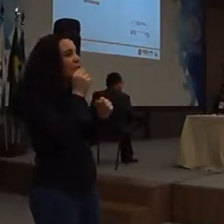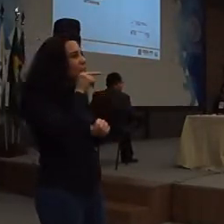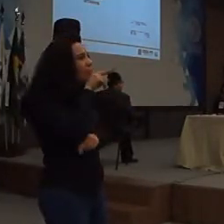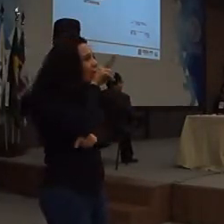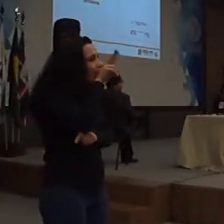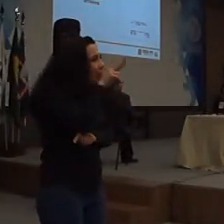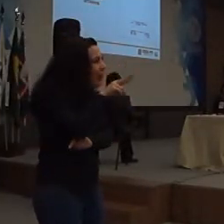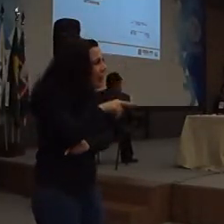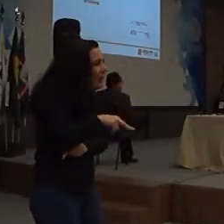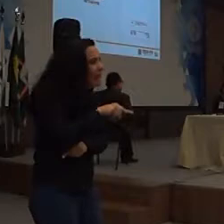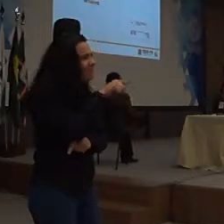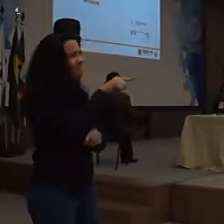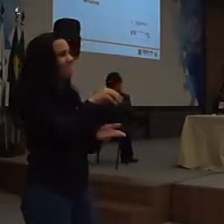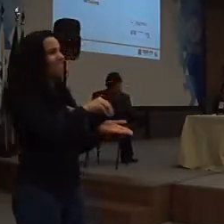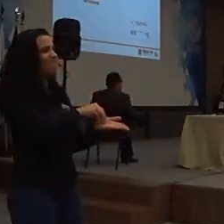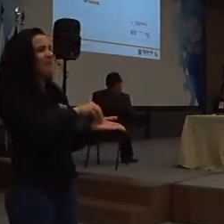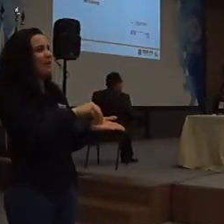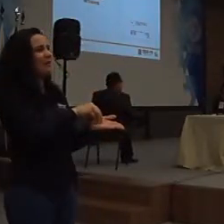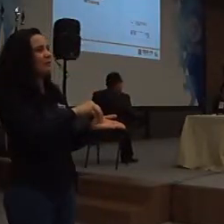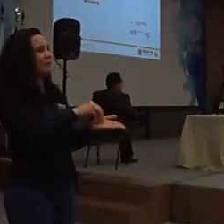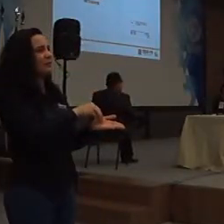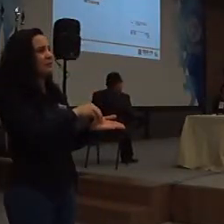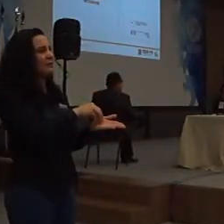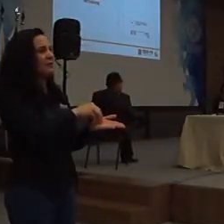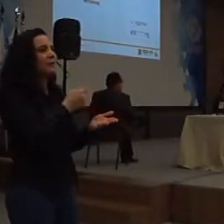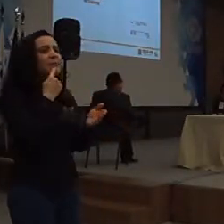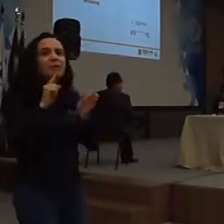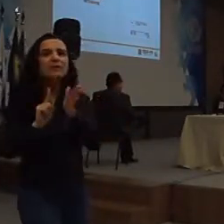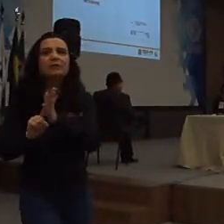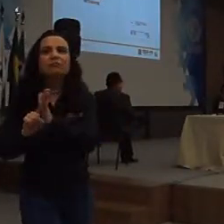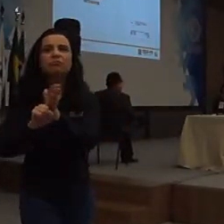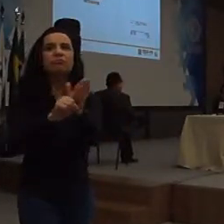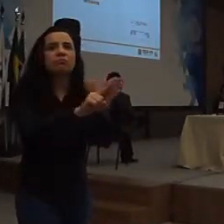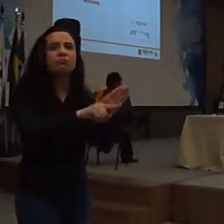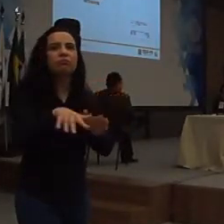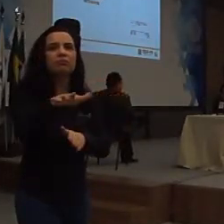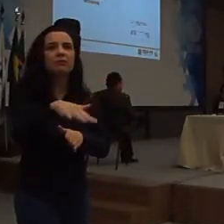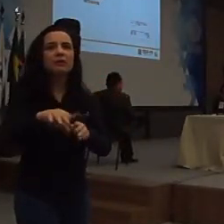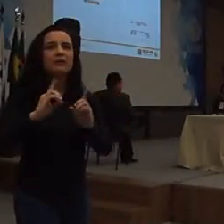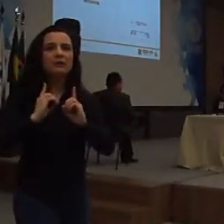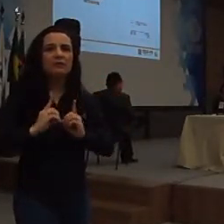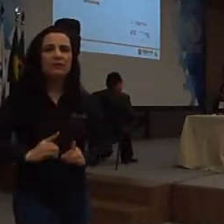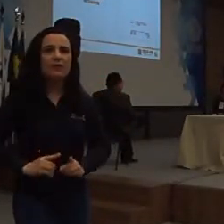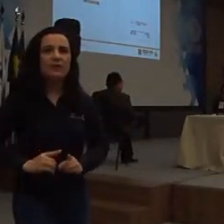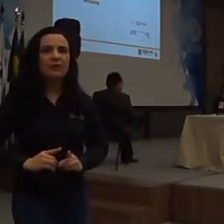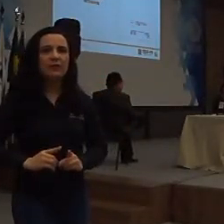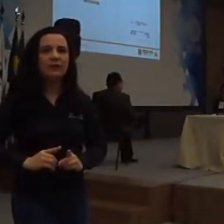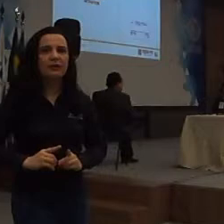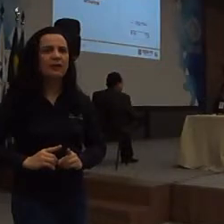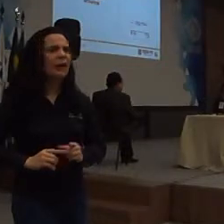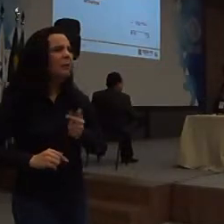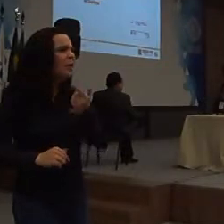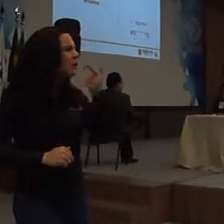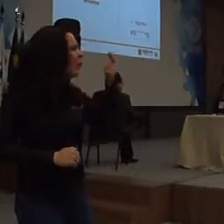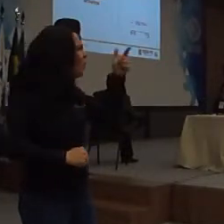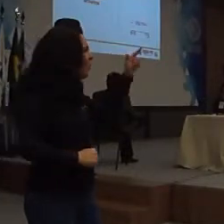gente escuta as pessoas com deficiência, muito pouco. Quem se escuta muito mais lá são as pessoas que têm interesses